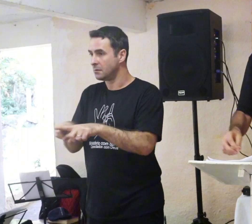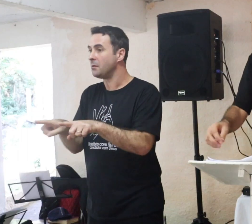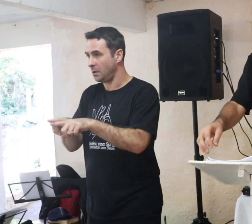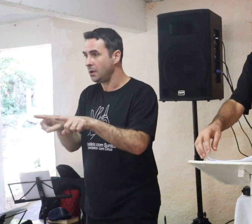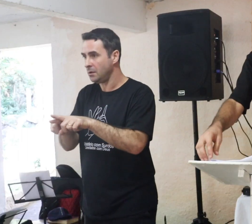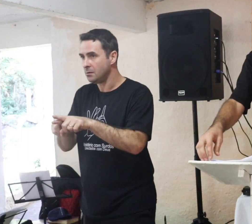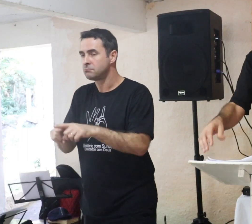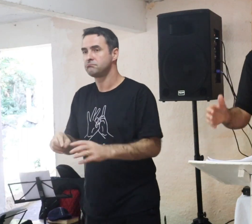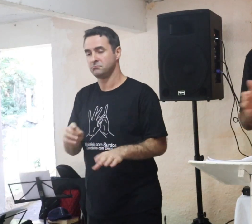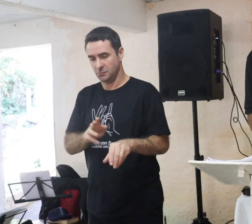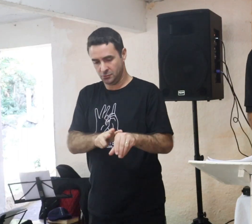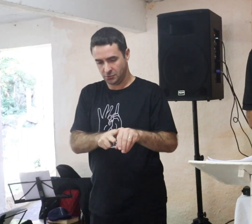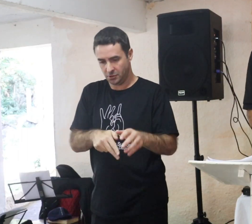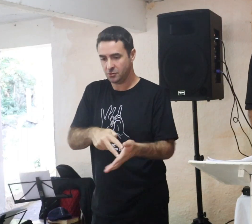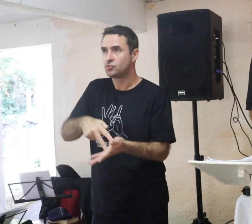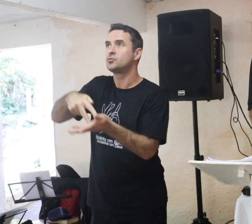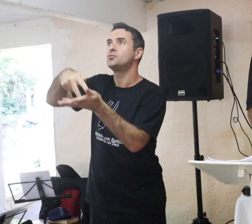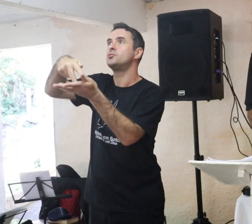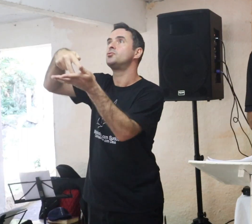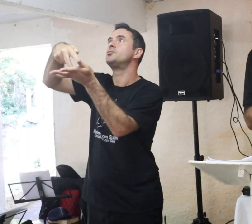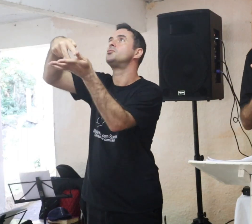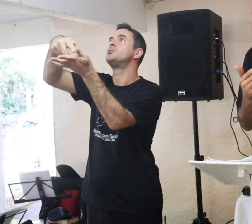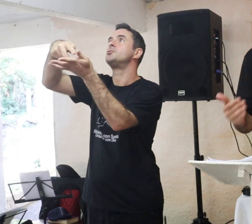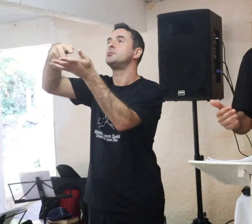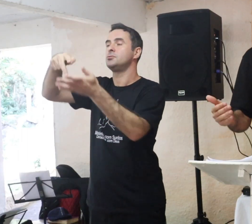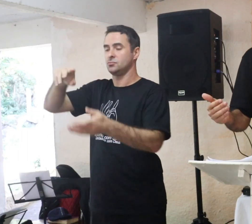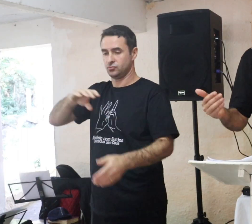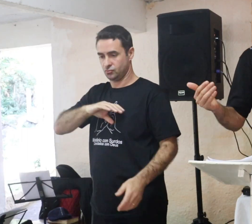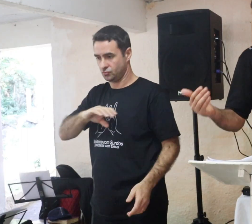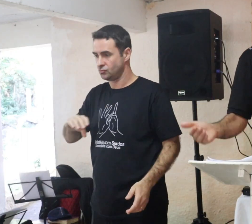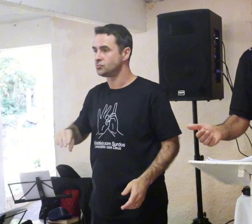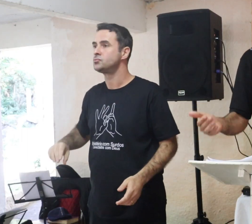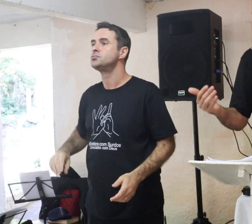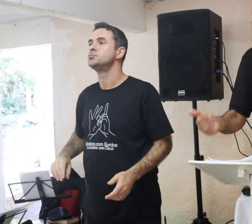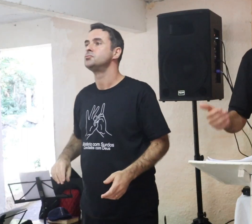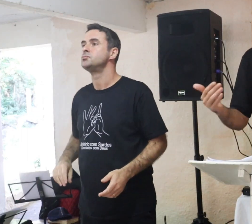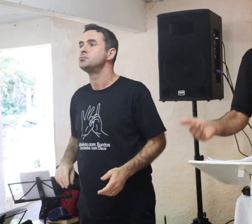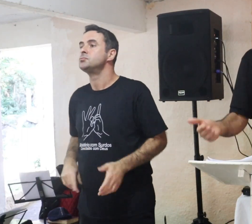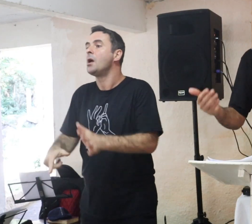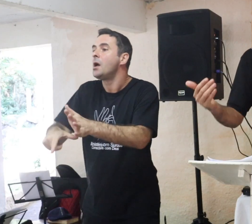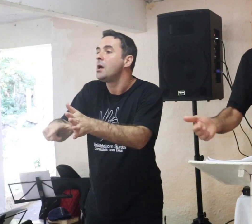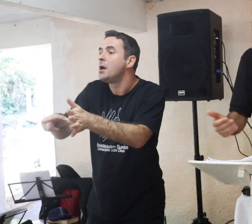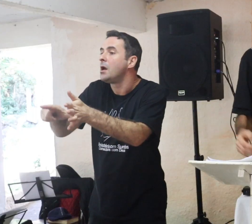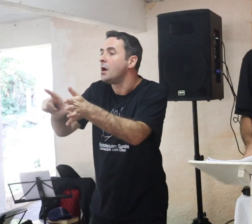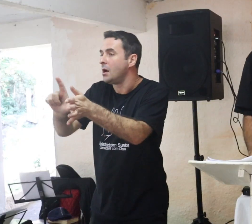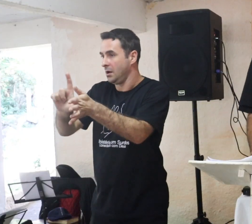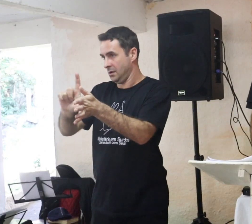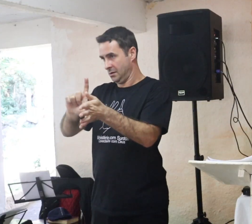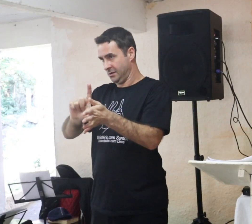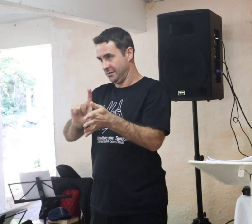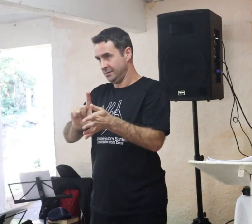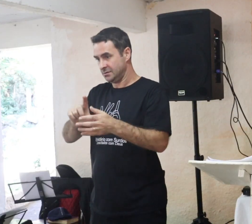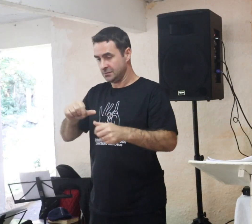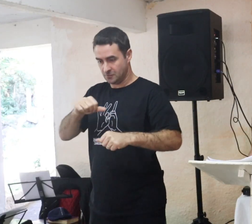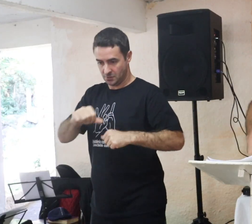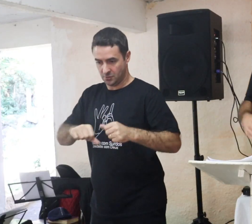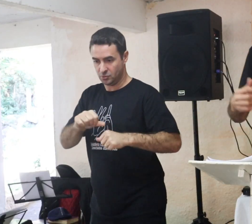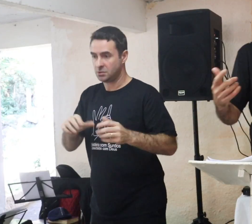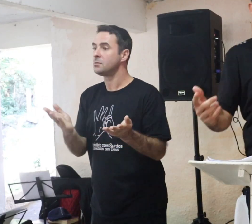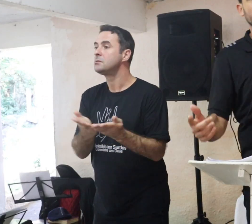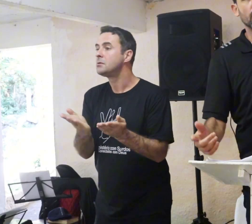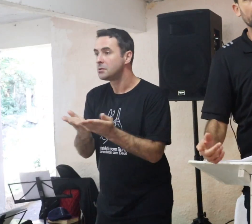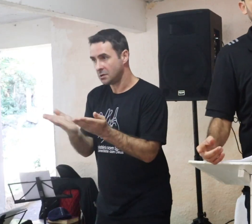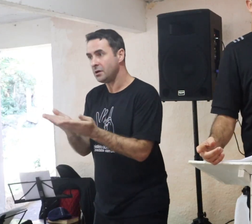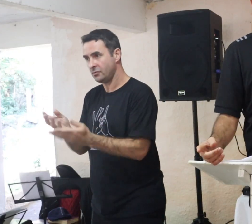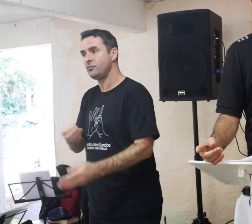a ressurreição dos mortos em Cristo precederá a transformação dos crentes que estiverem vivos naquela ocasião. E